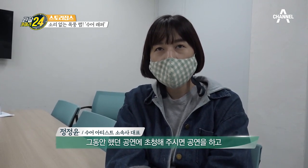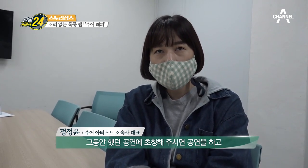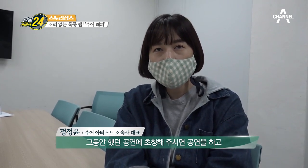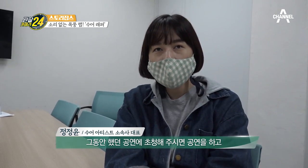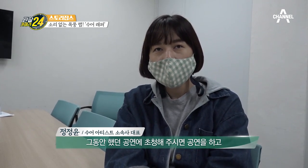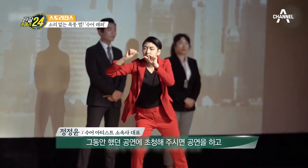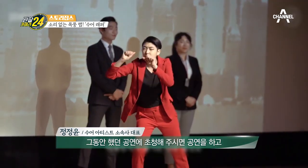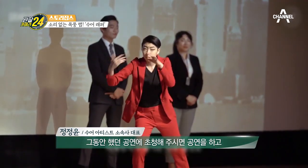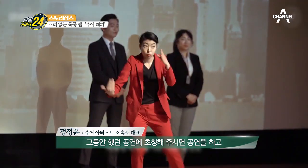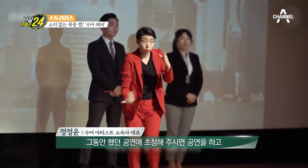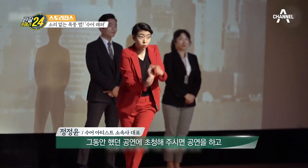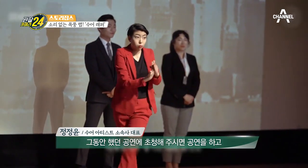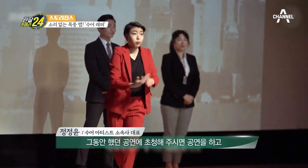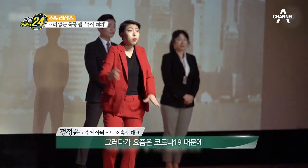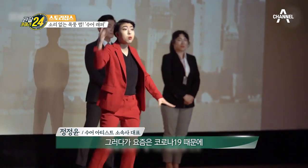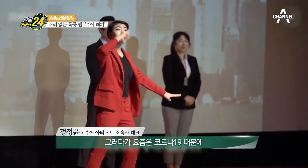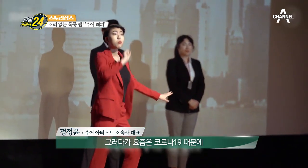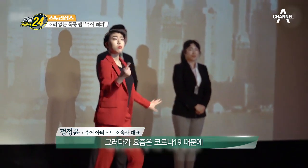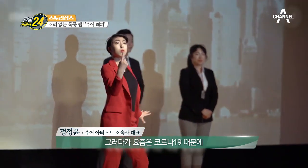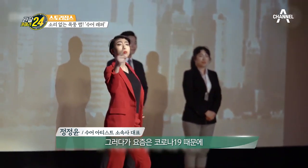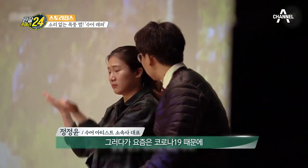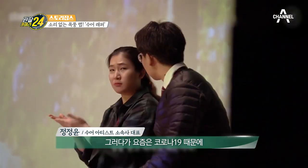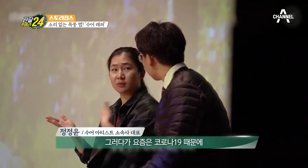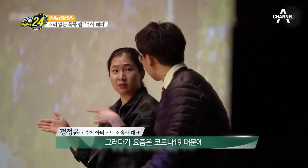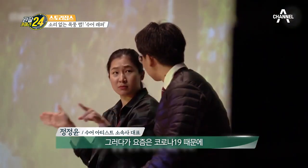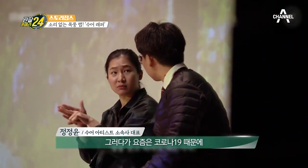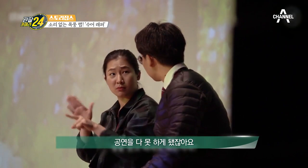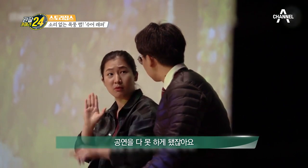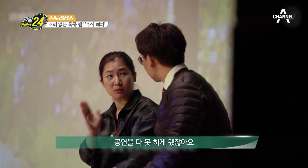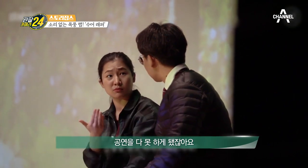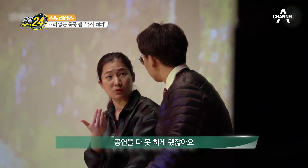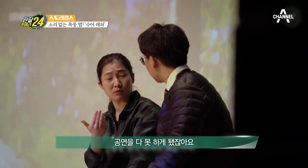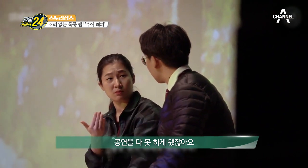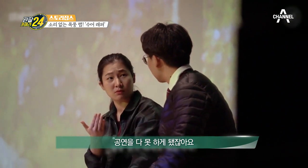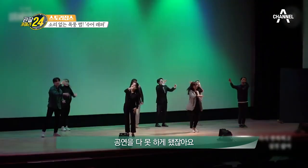하고 이런 식으로 되다가 이제 코로나 때문에 공연을 다 못하게 됐잖아요.